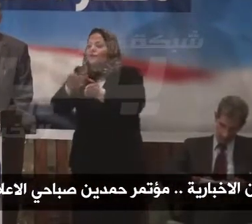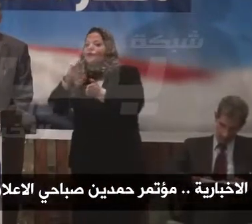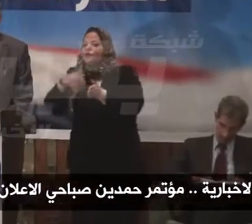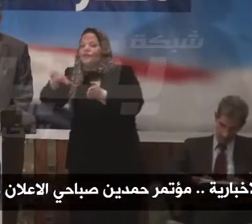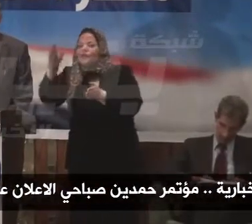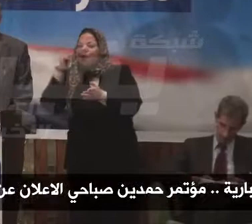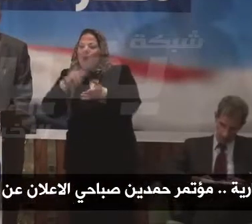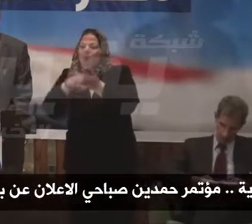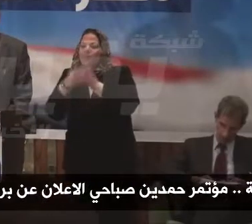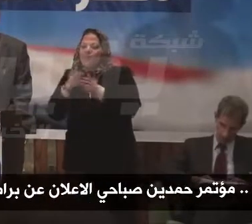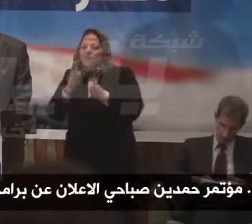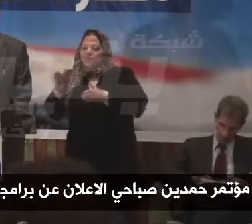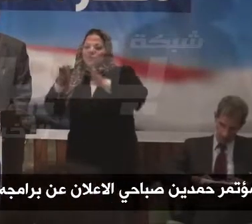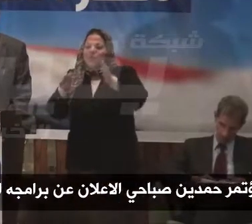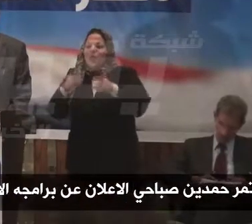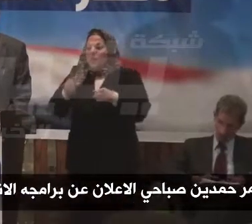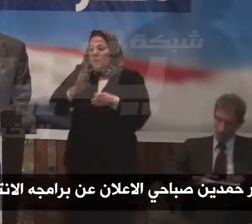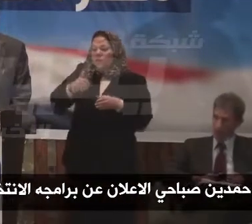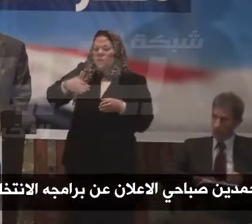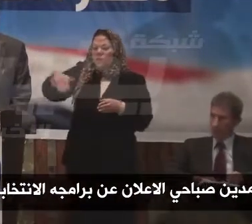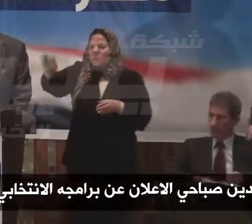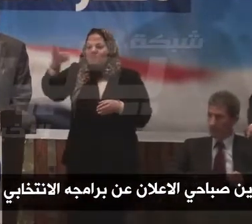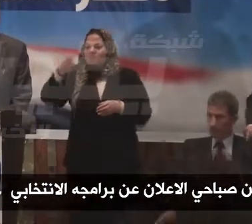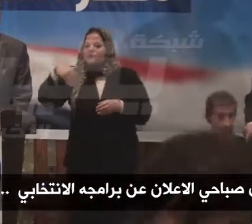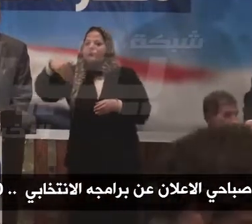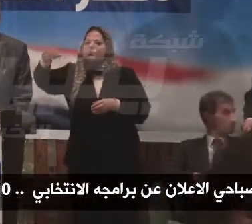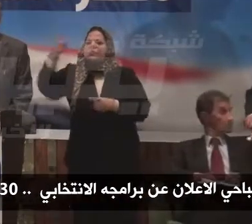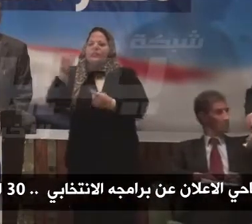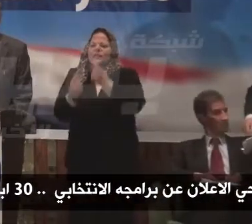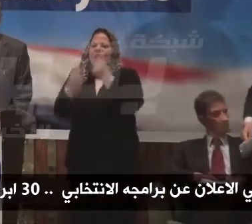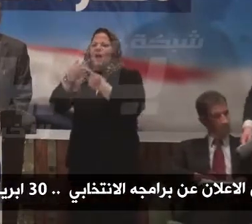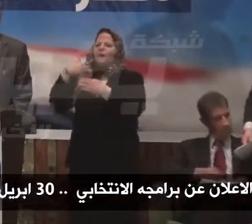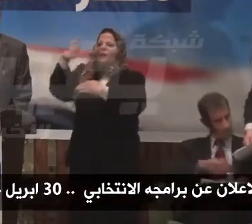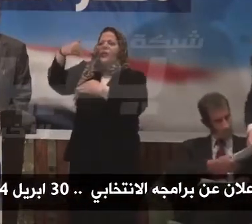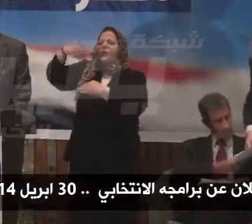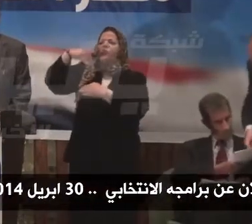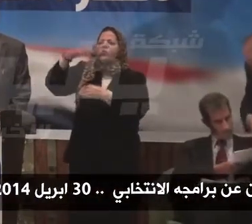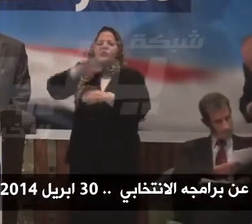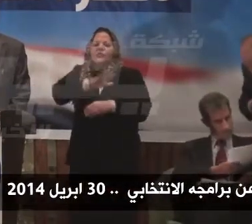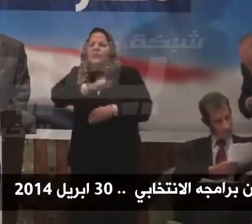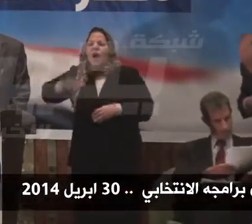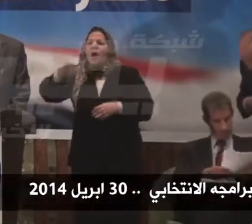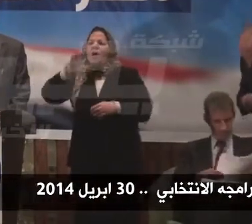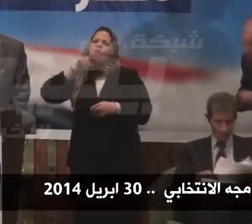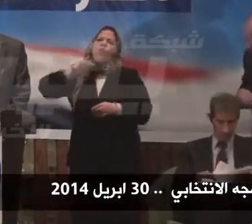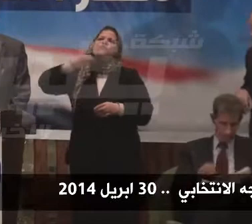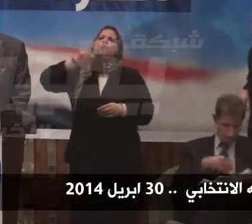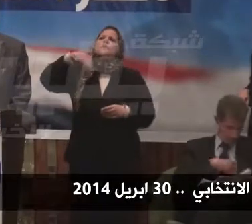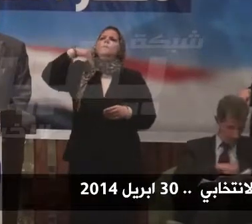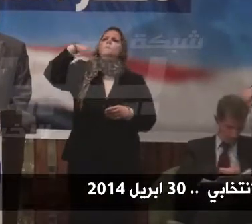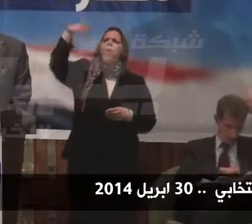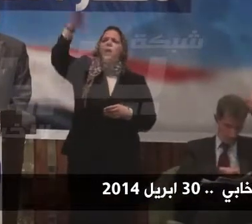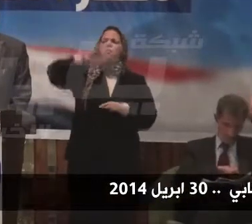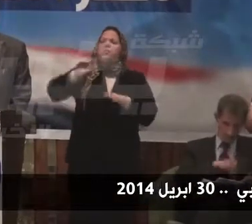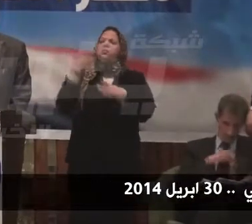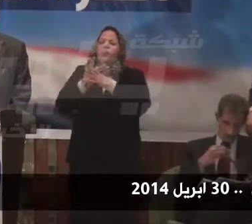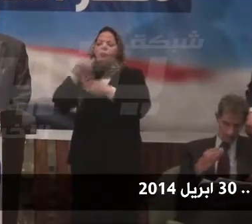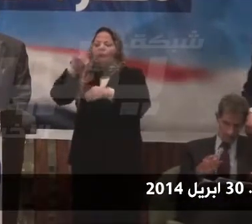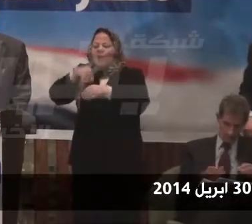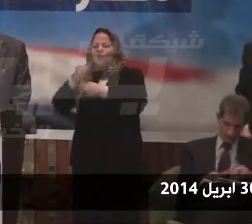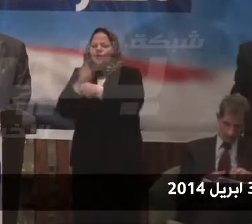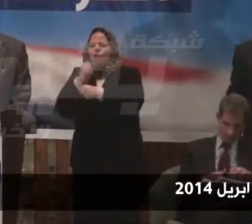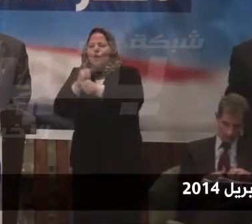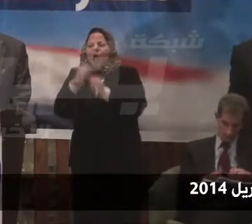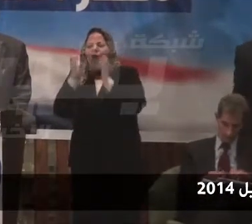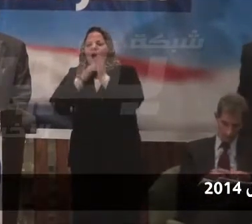والصرف الصحي سنزرع بها غابات حوالين في الظهير الصحراوي للمحافظات لإنتاج أخشاب